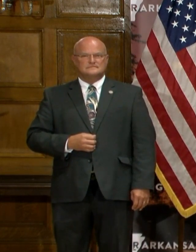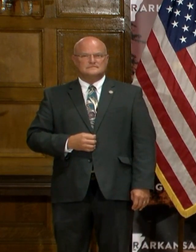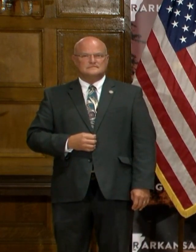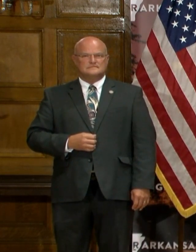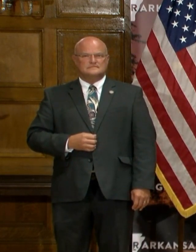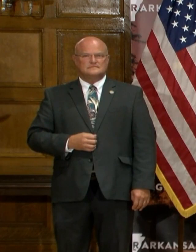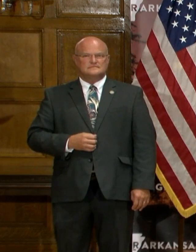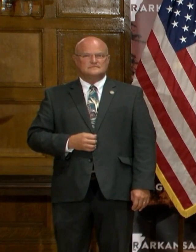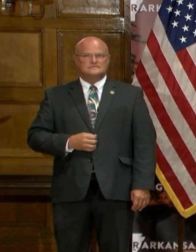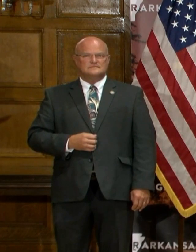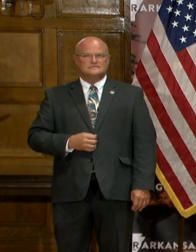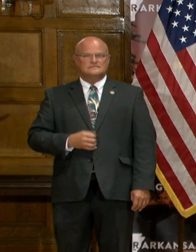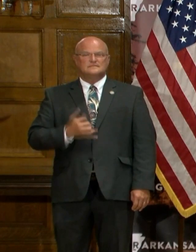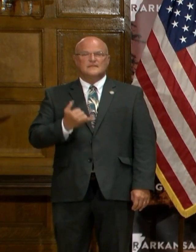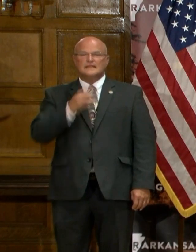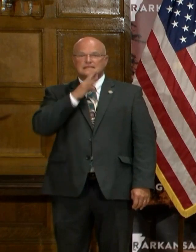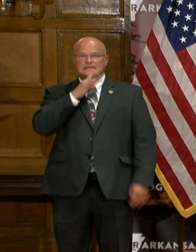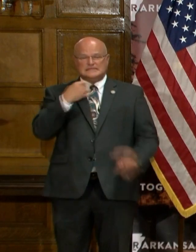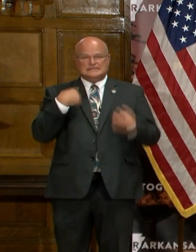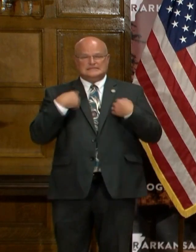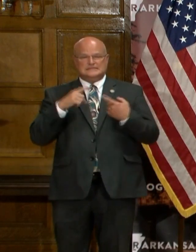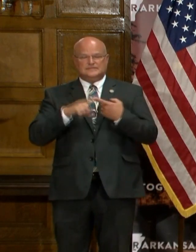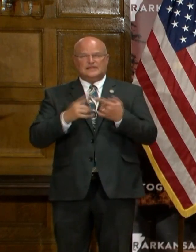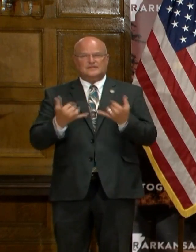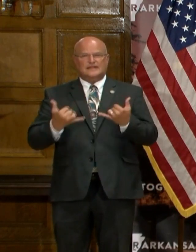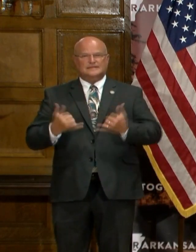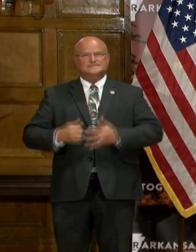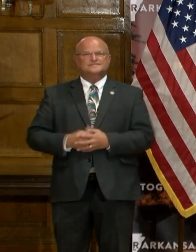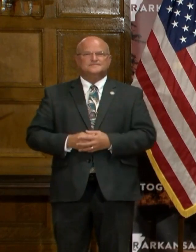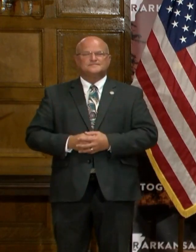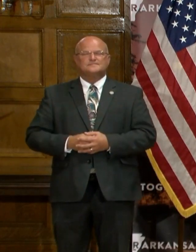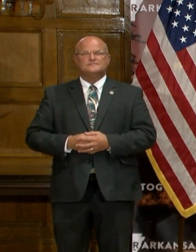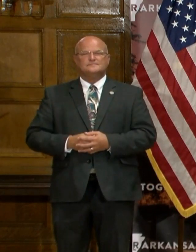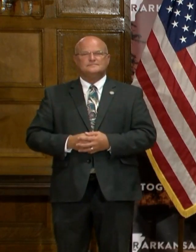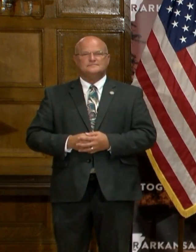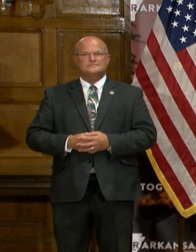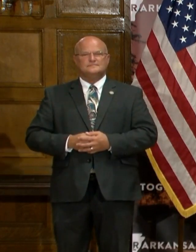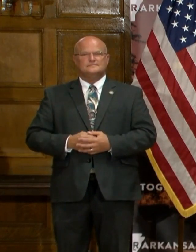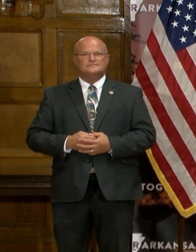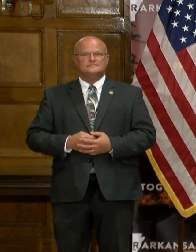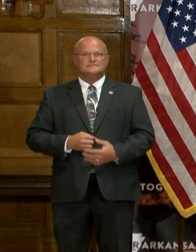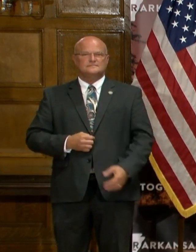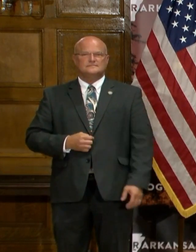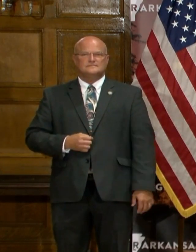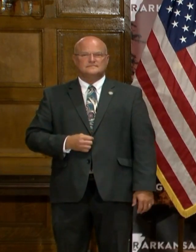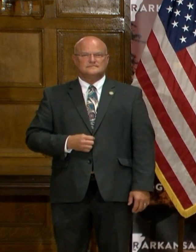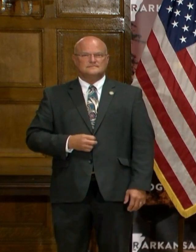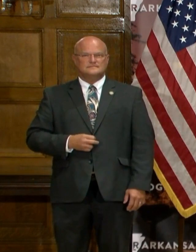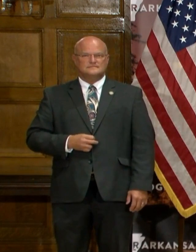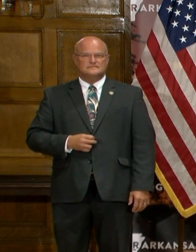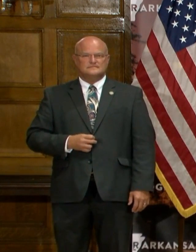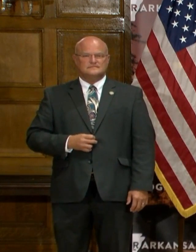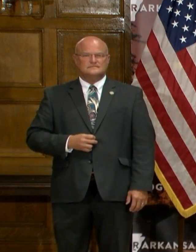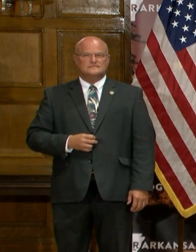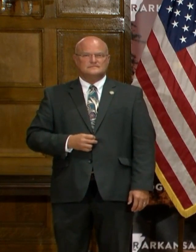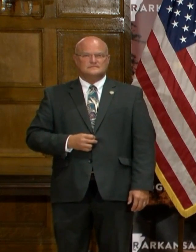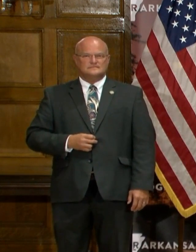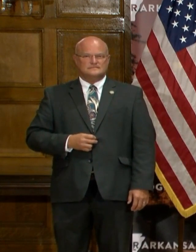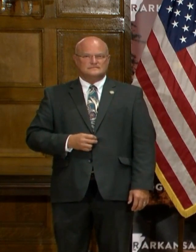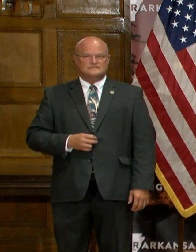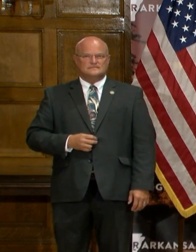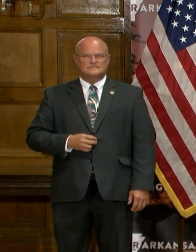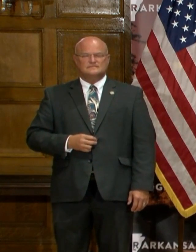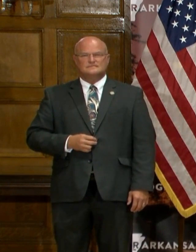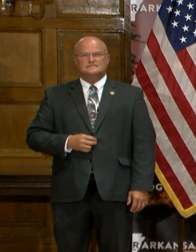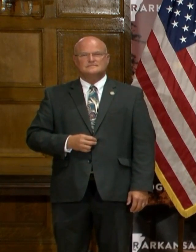negativo en el estado de Arkansas, pero no solo en el estado, sino también en nuestras familias. Quiero que la comunidad entienda que los